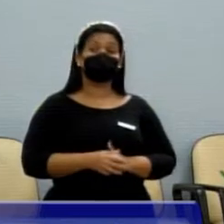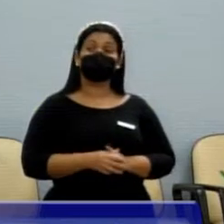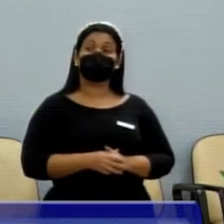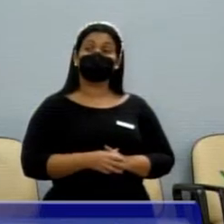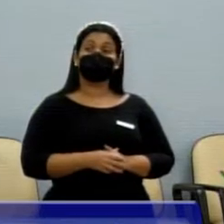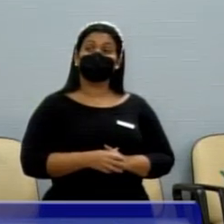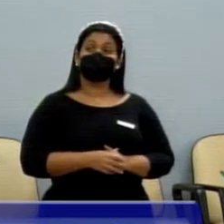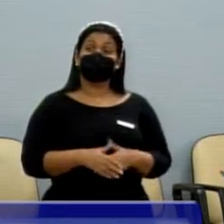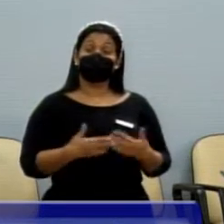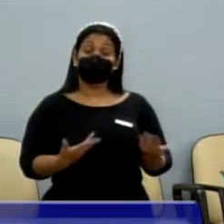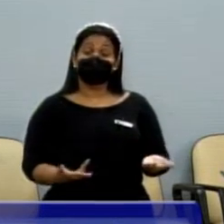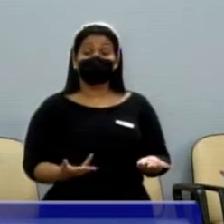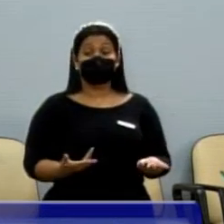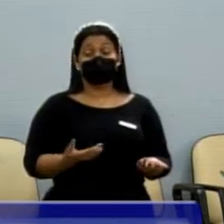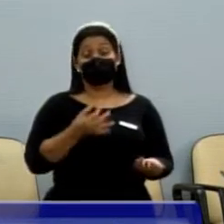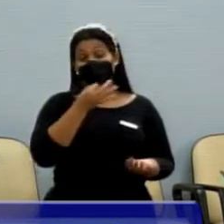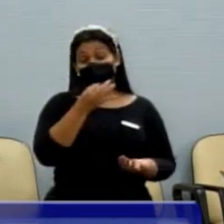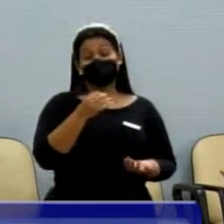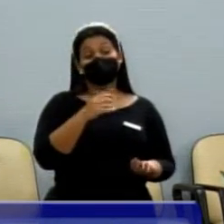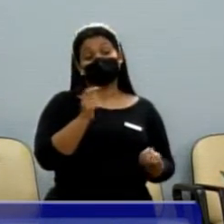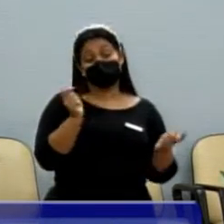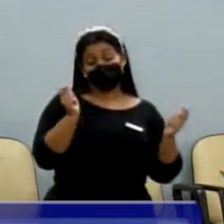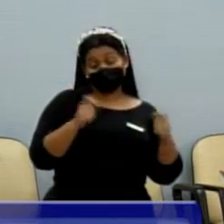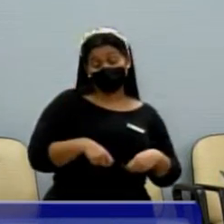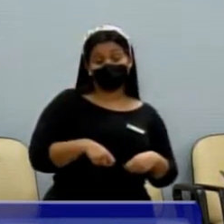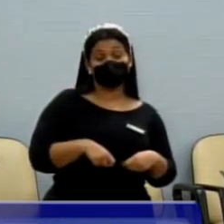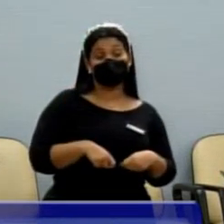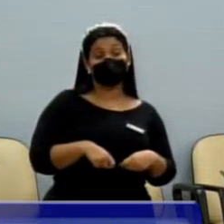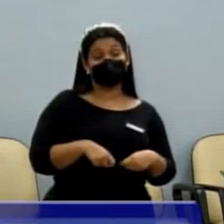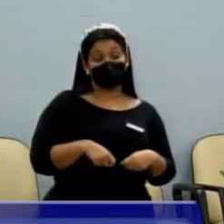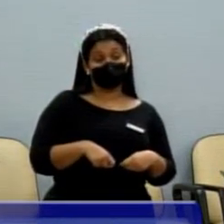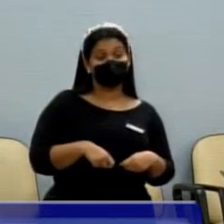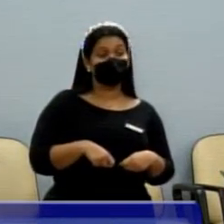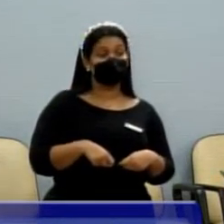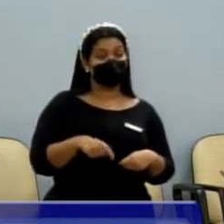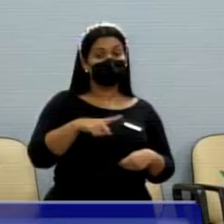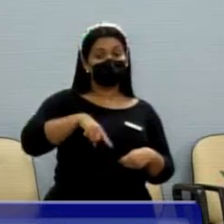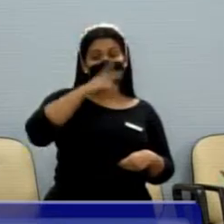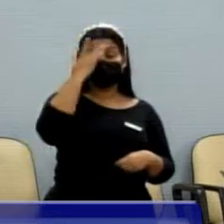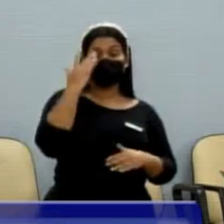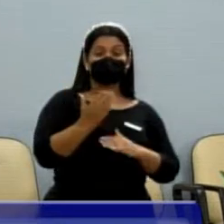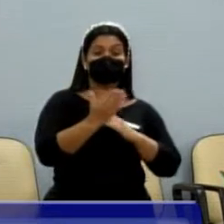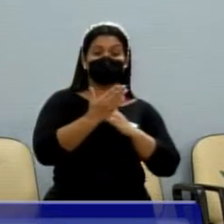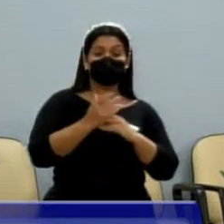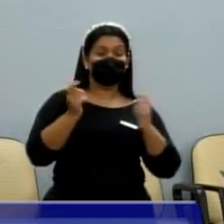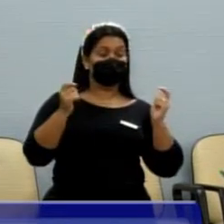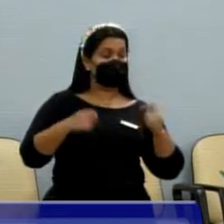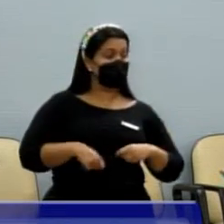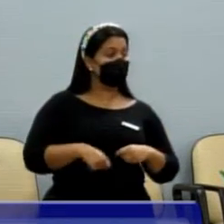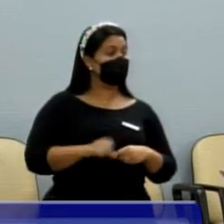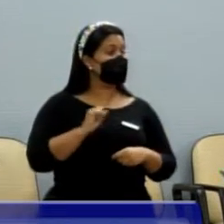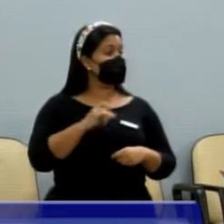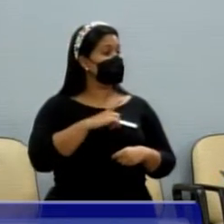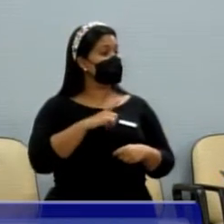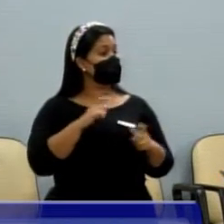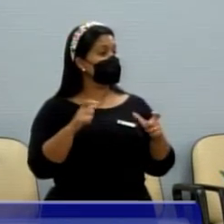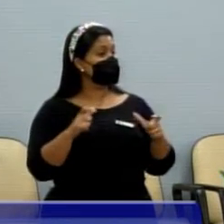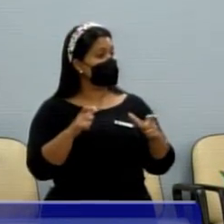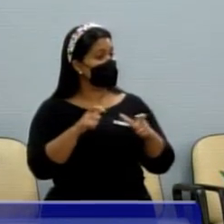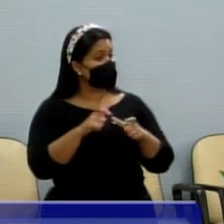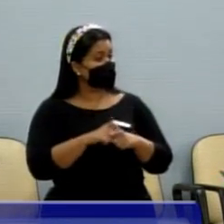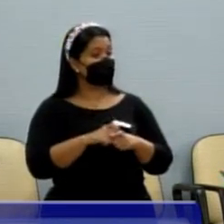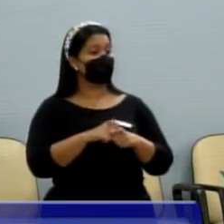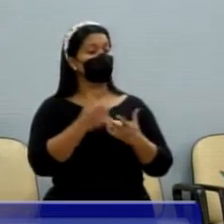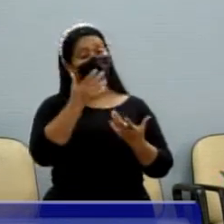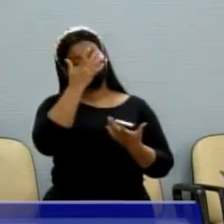né Eu acho que há uma probabilidade aí o sindicato pode nos ajudar do Turismo se houve redução de